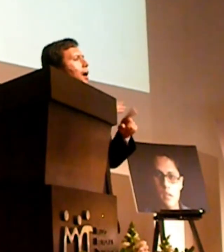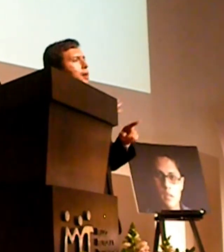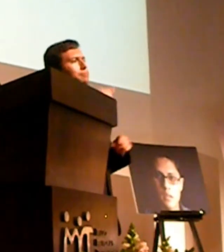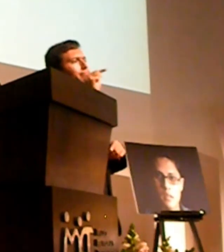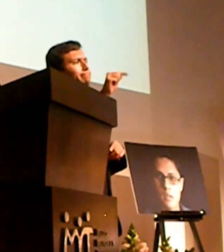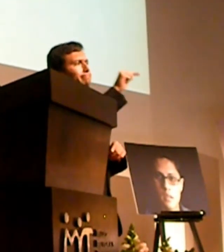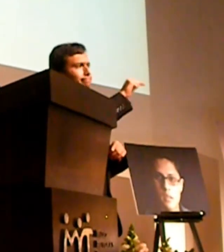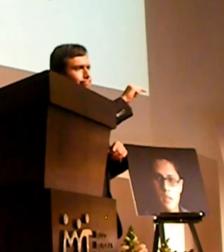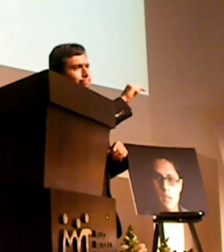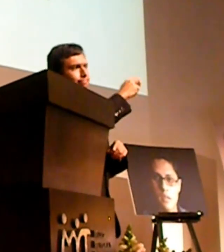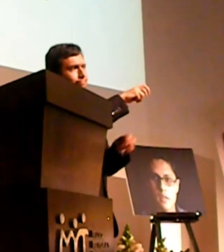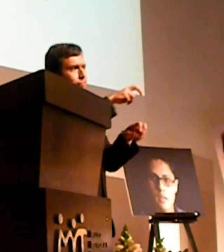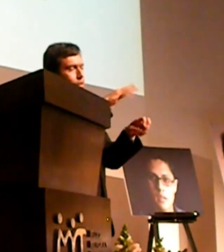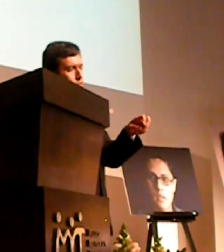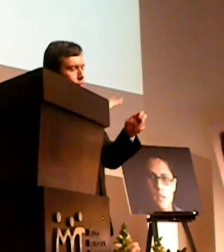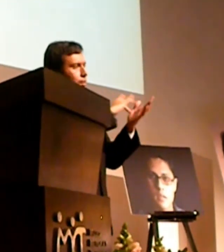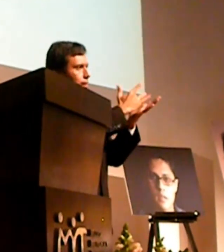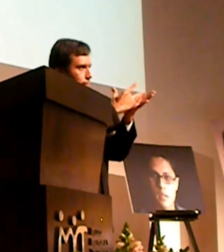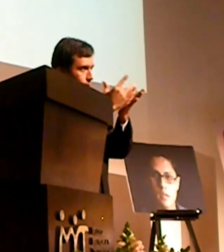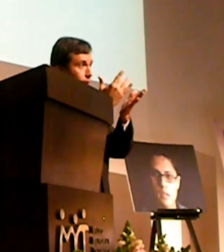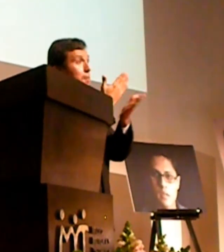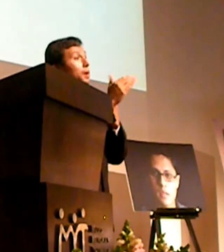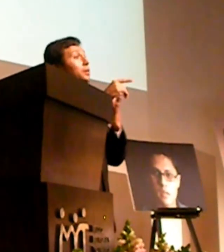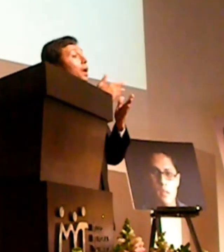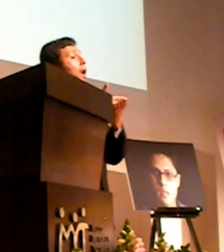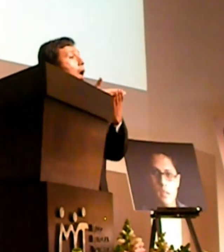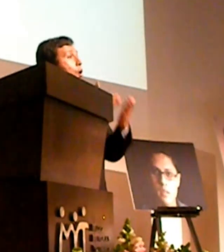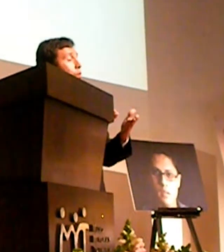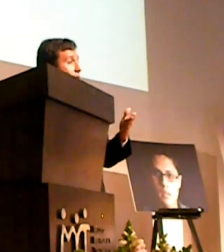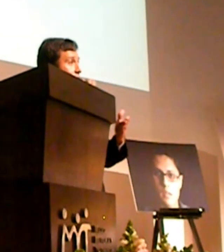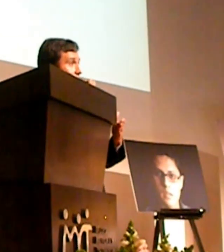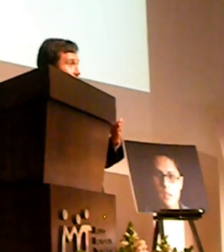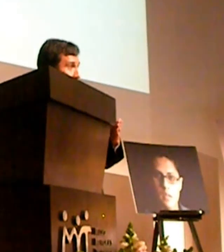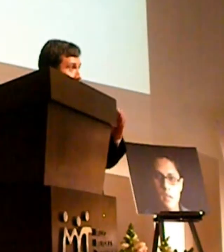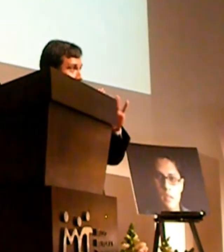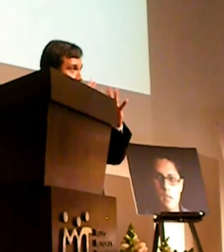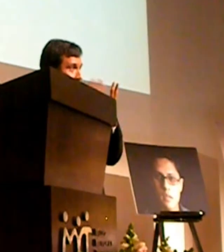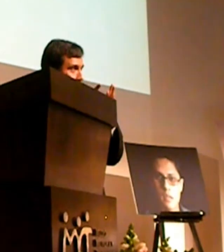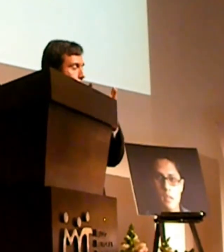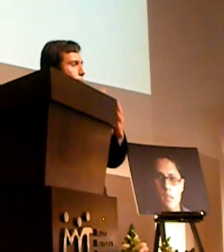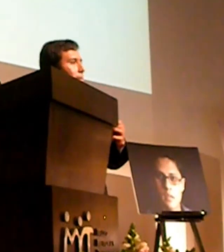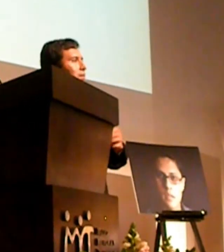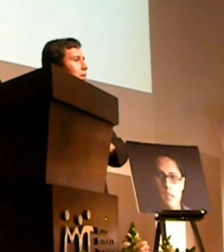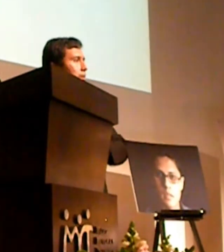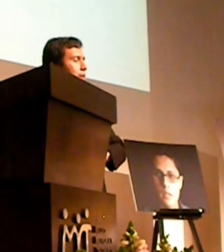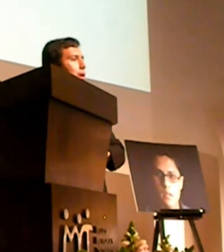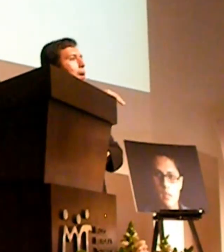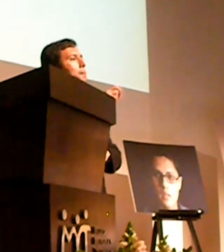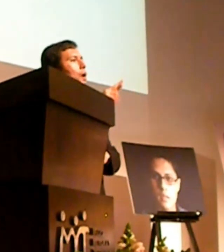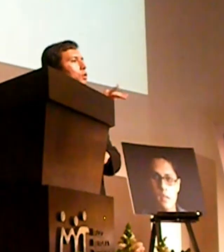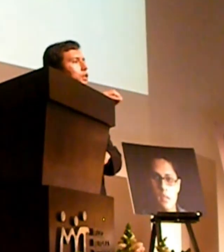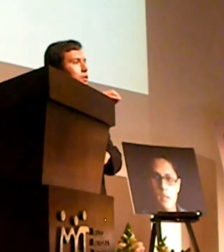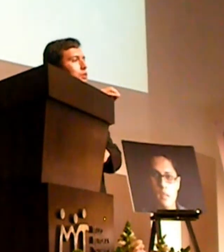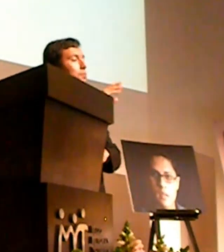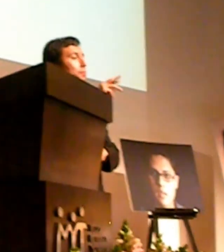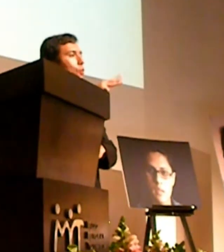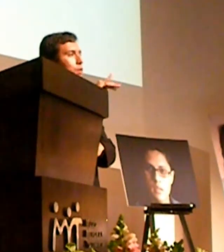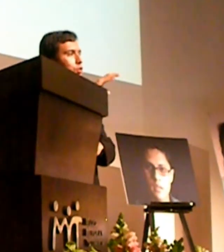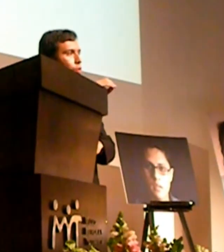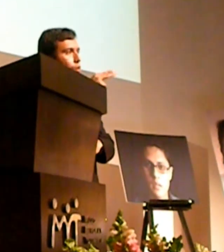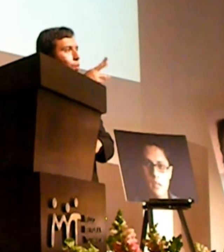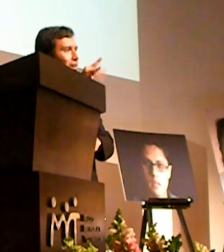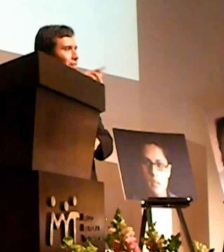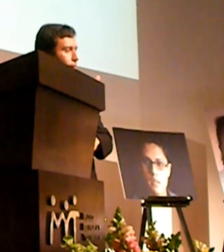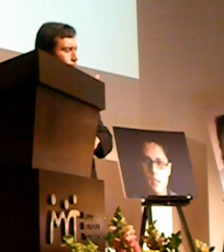los actuales miembros de la Asamblea, presidida por Mauricio Merino Huerta, que han formado parte de